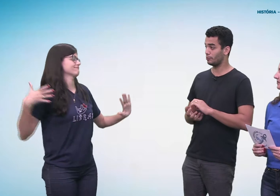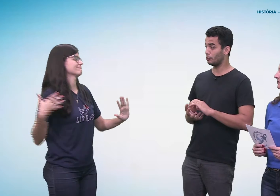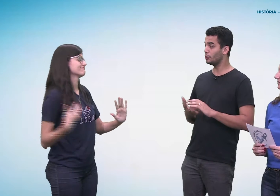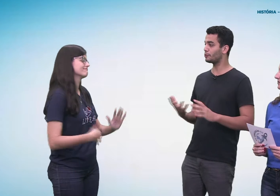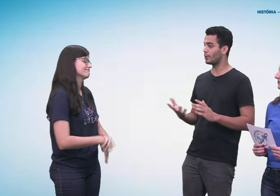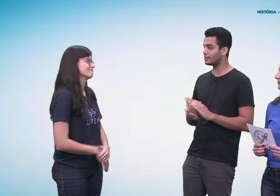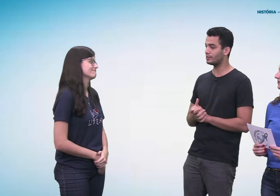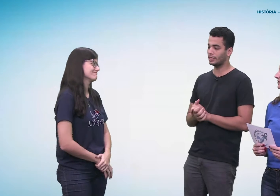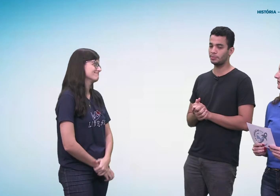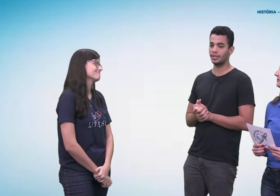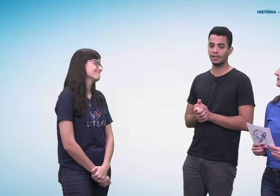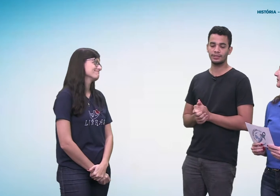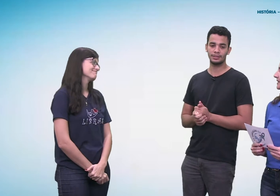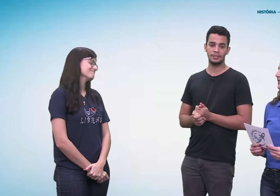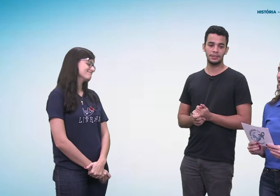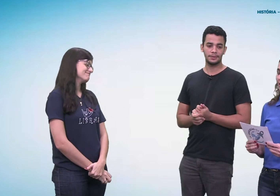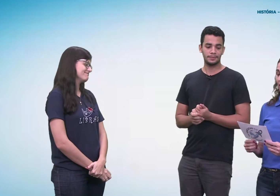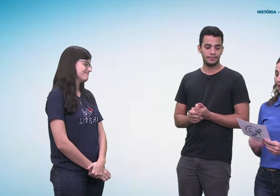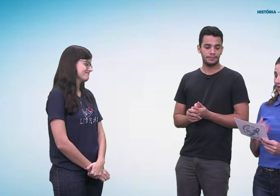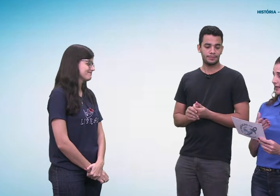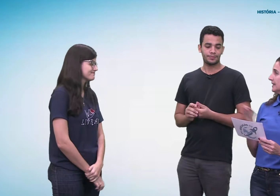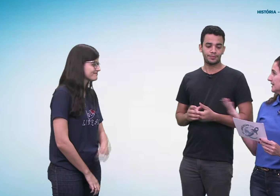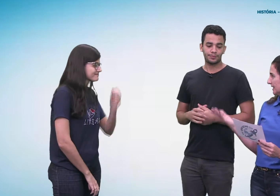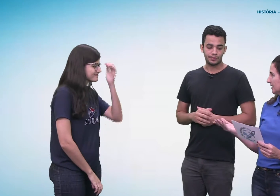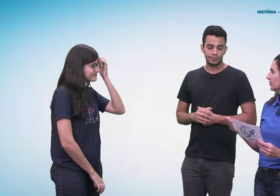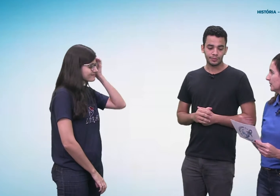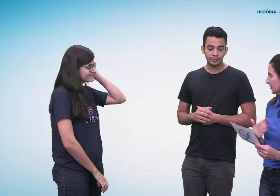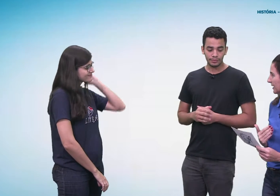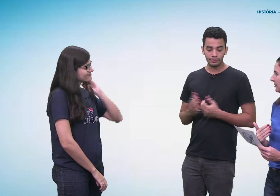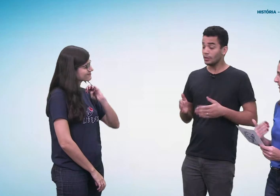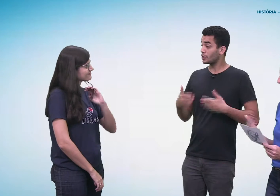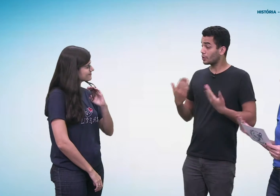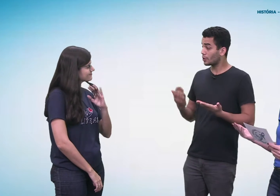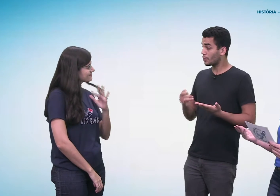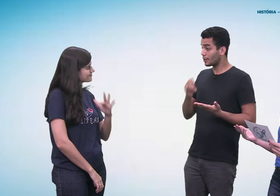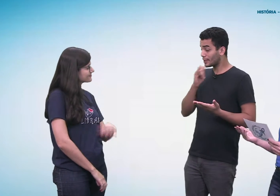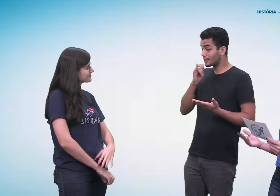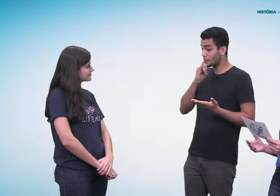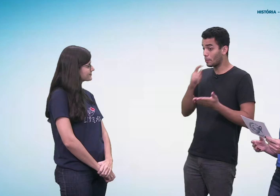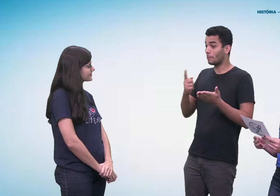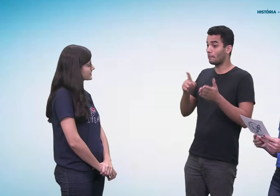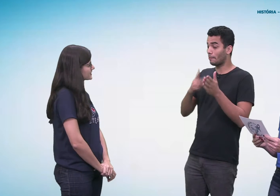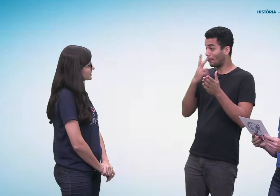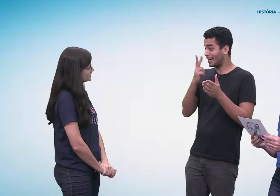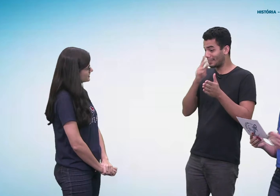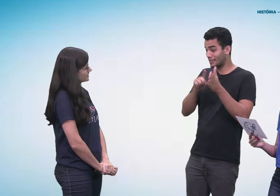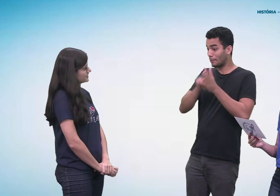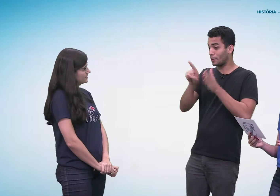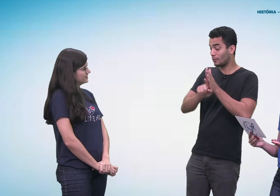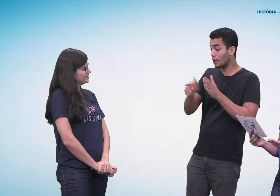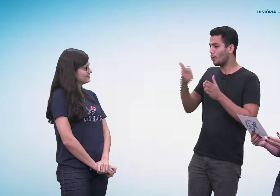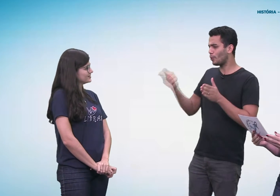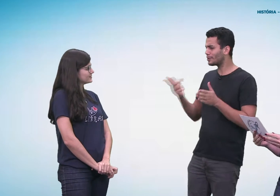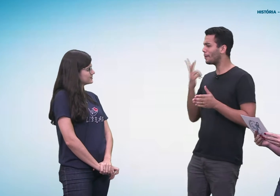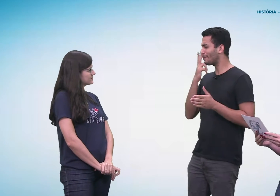muito fluentes desde pequenas. Sim, essa seria também a minha próxima pergunta, né? Uma dúvida. Como os